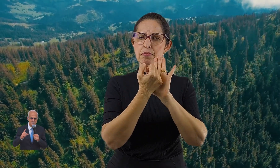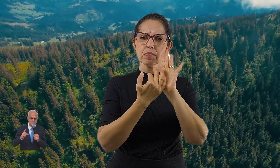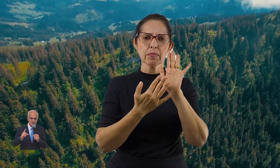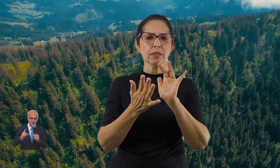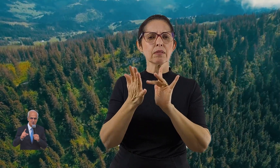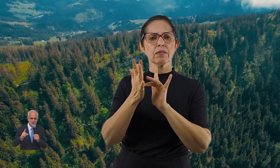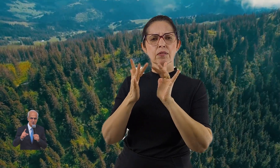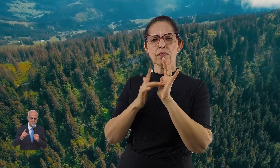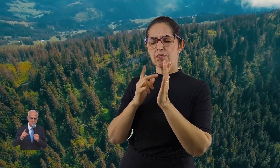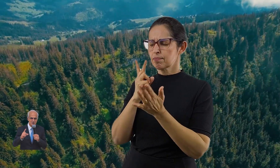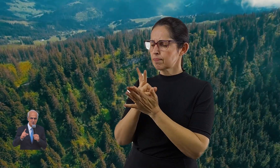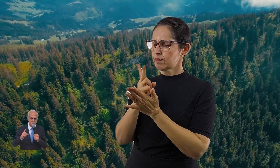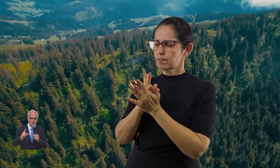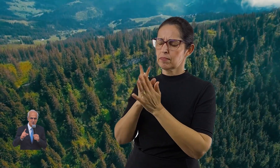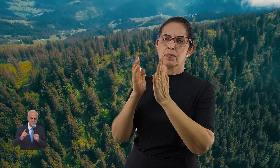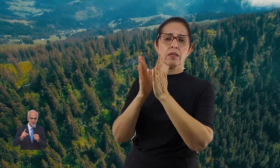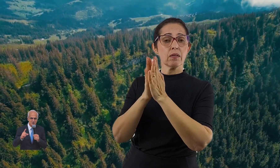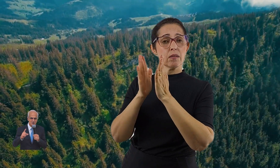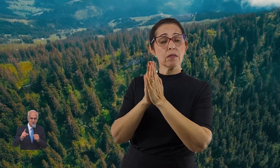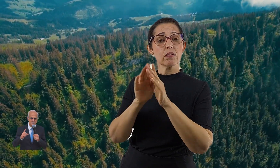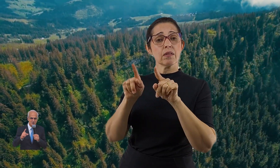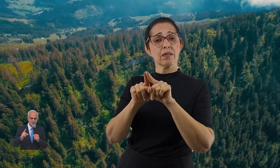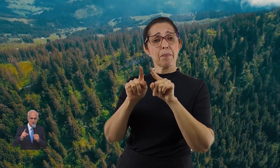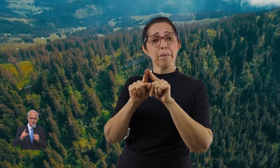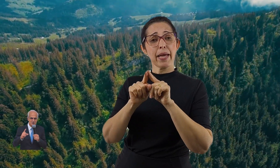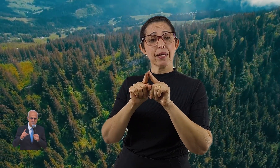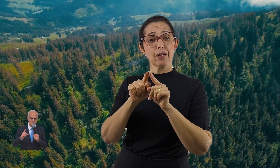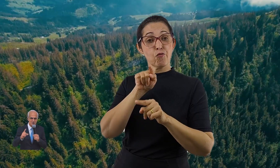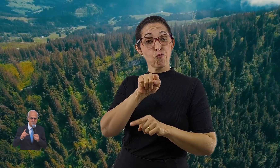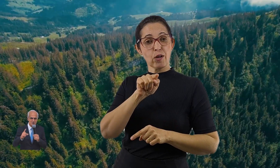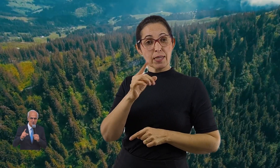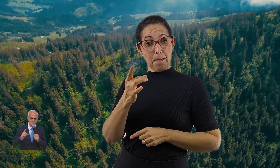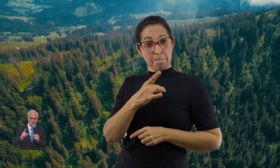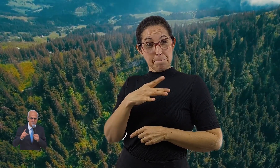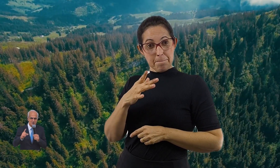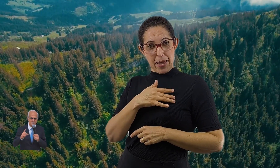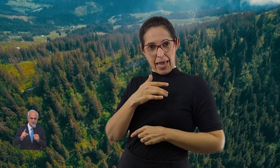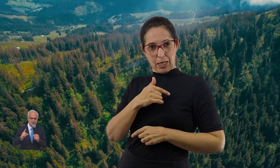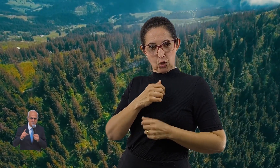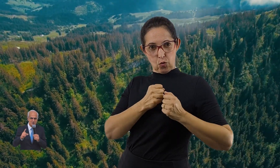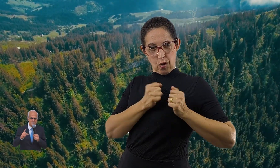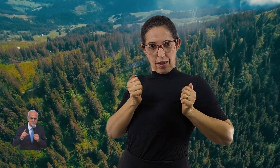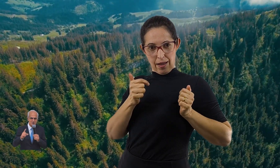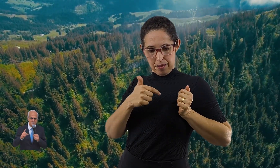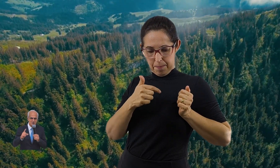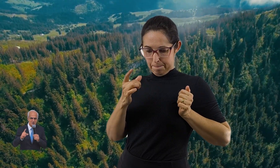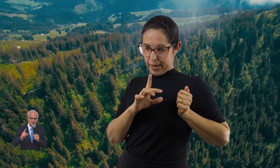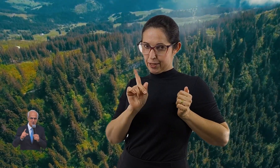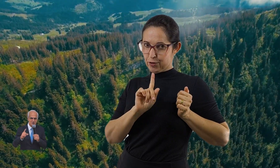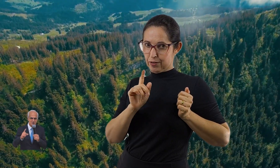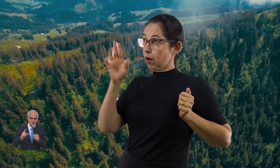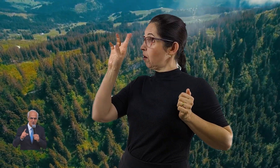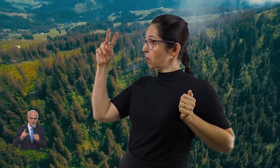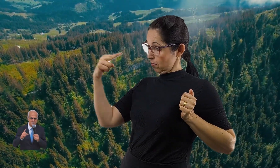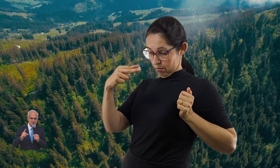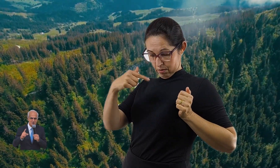da busca ao Senhor, de um coração que não tem medo do que Deus vai apontar, mas de um coração que se abre,